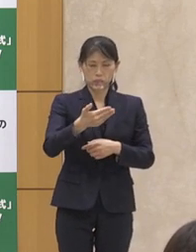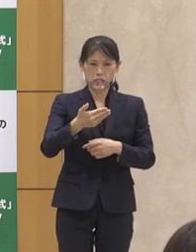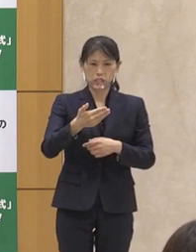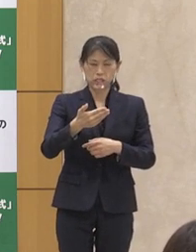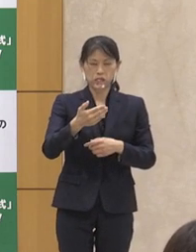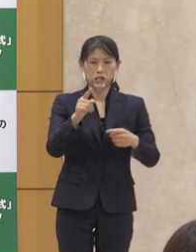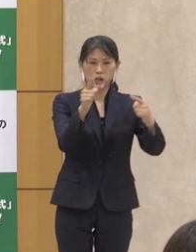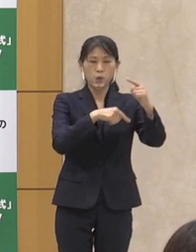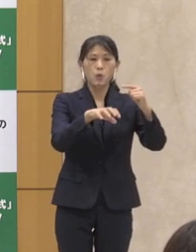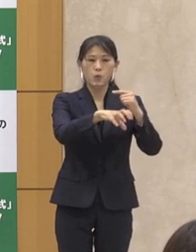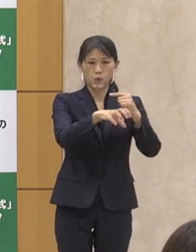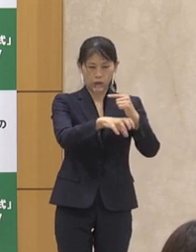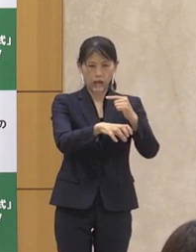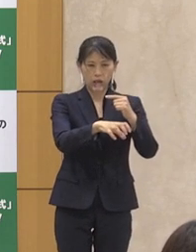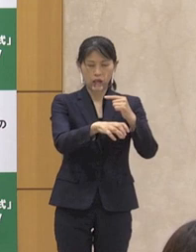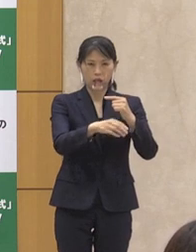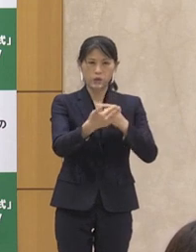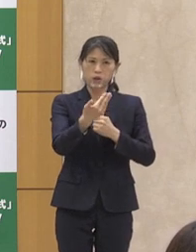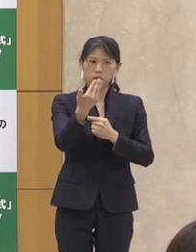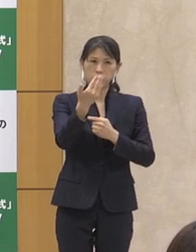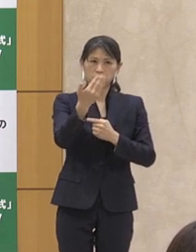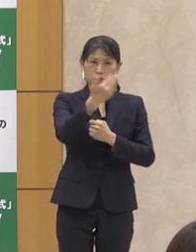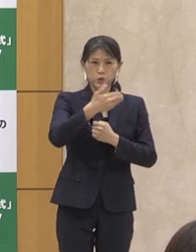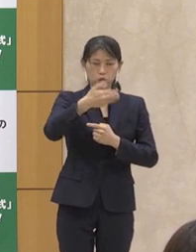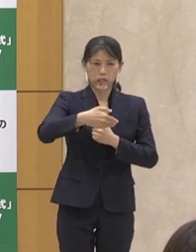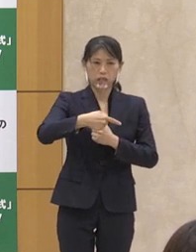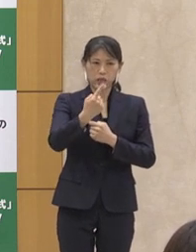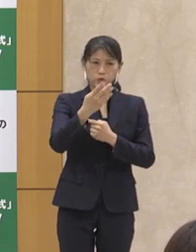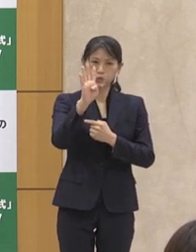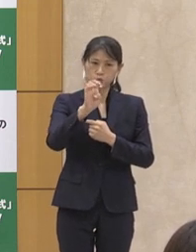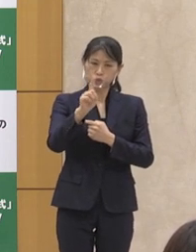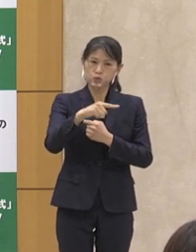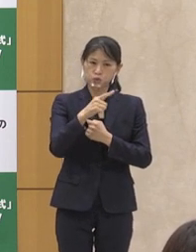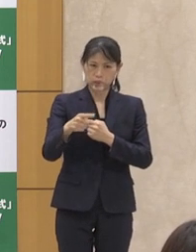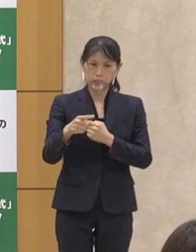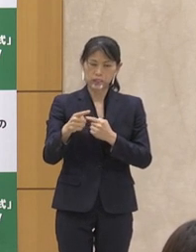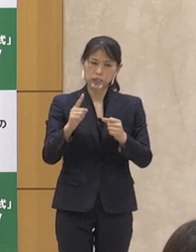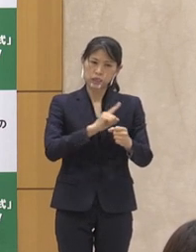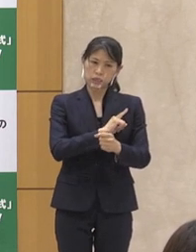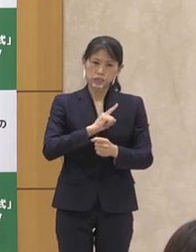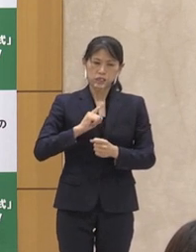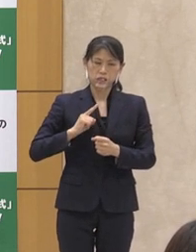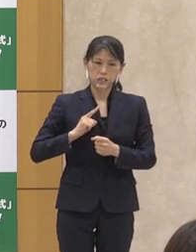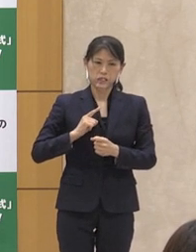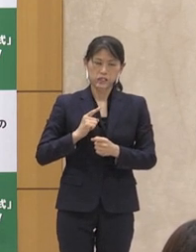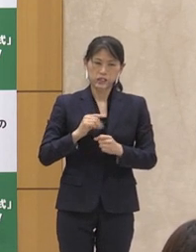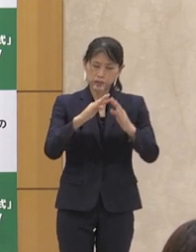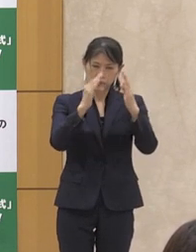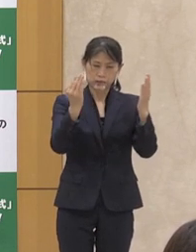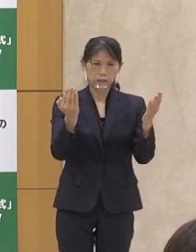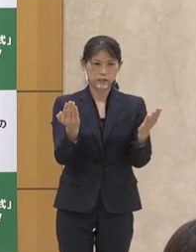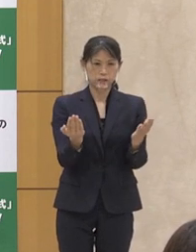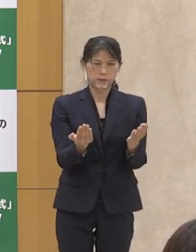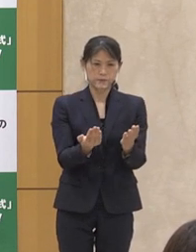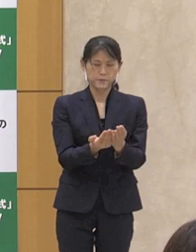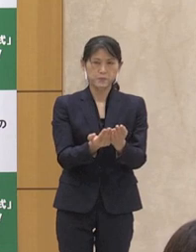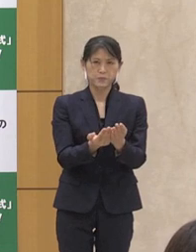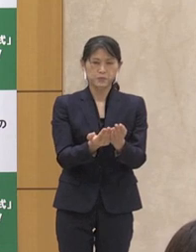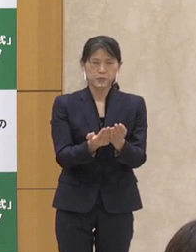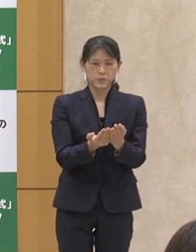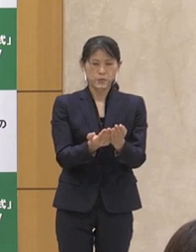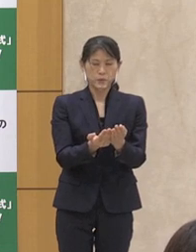は速報値で9140人、1日当たり平均来場者数としましては対前年